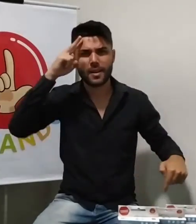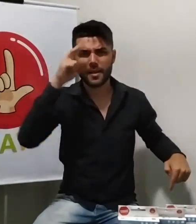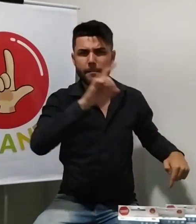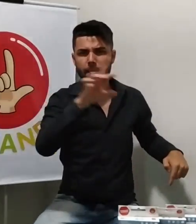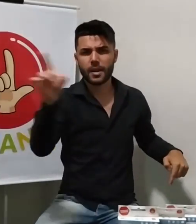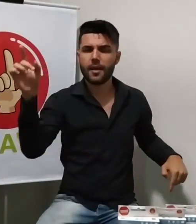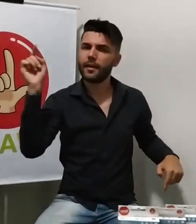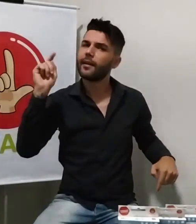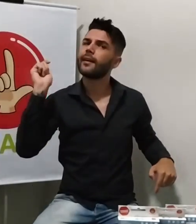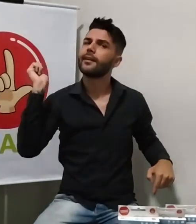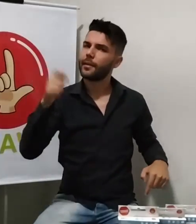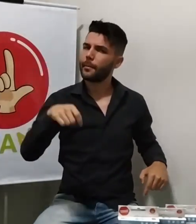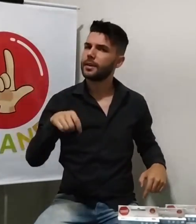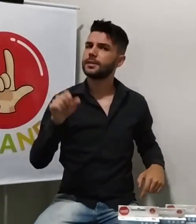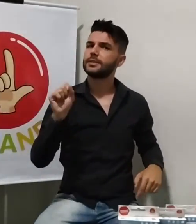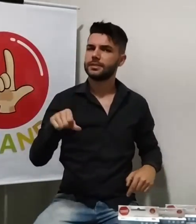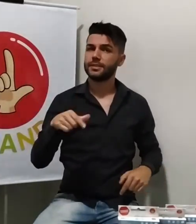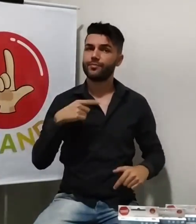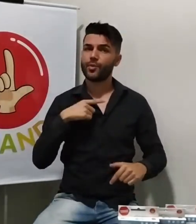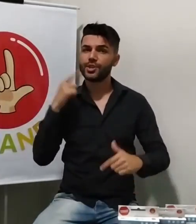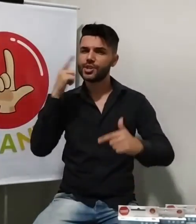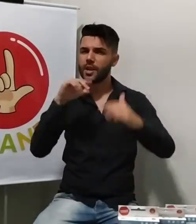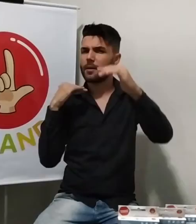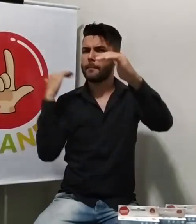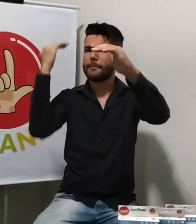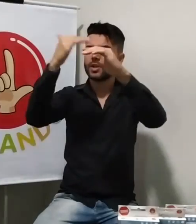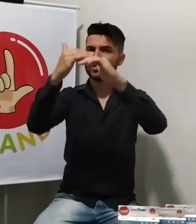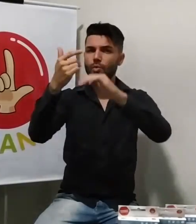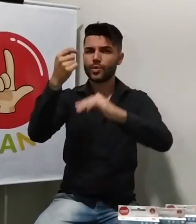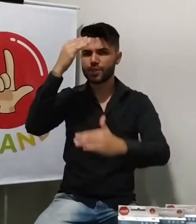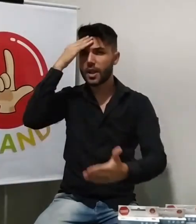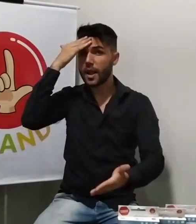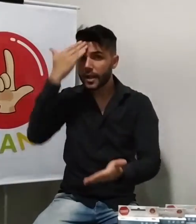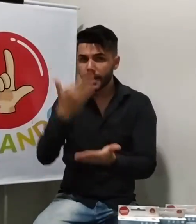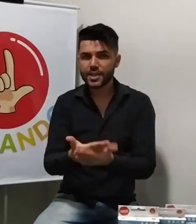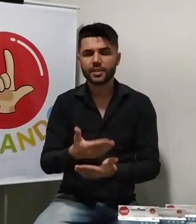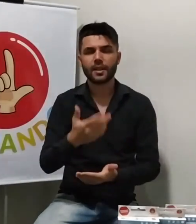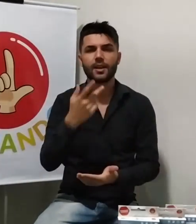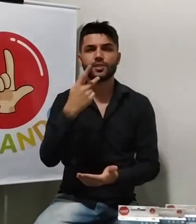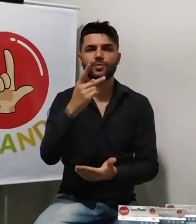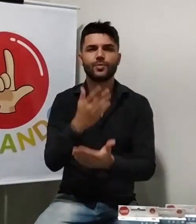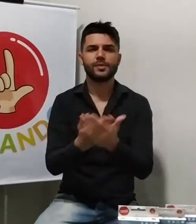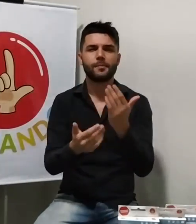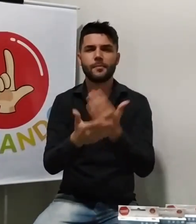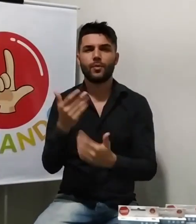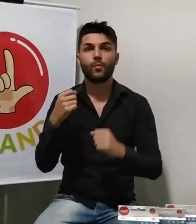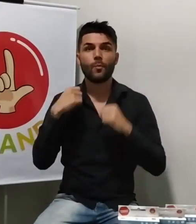pode chegar mais longe, mas você precisa acreditar que está em suas mãos.